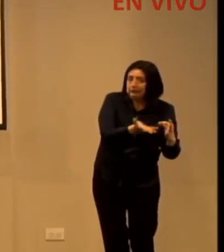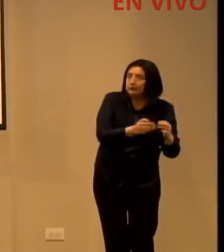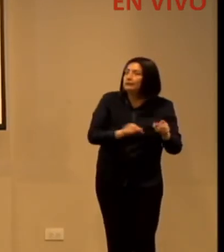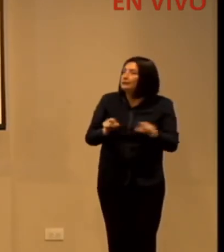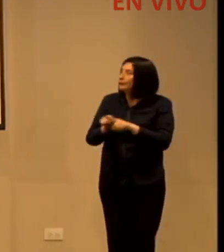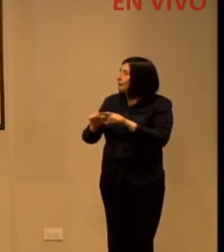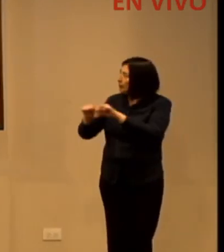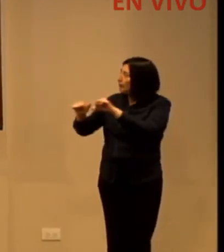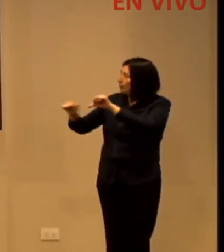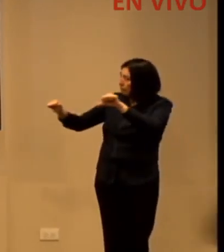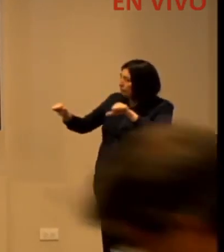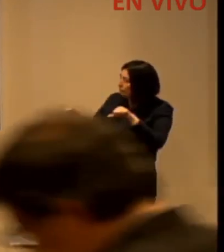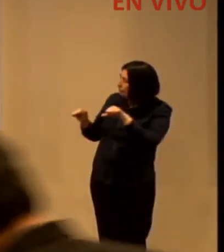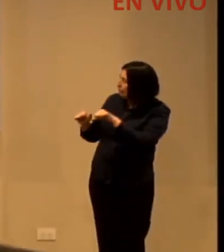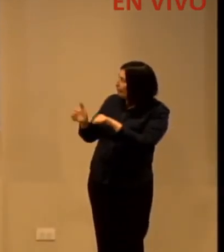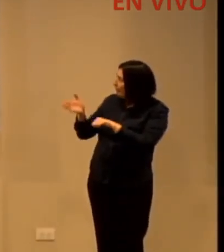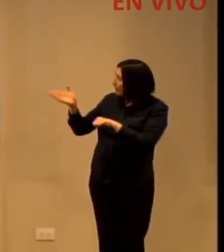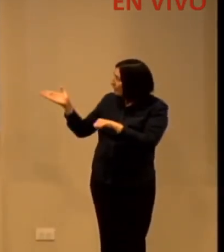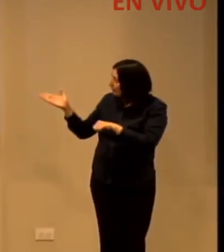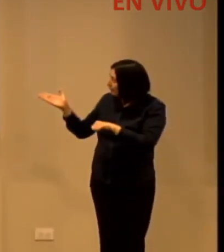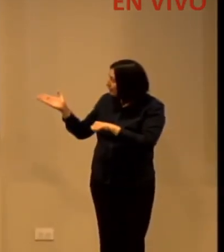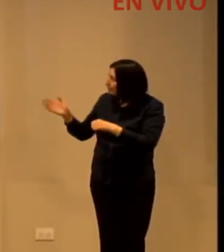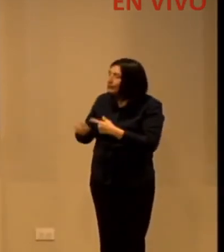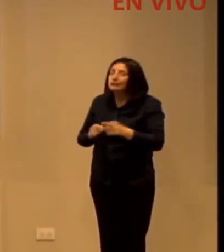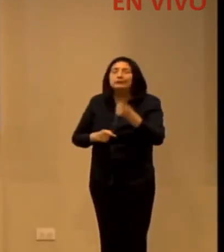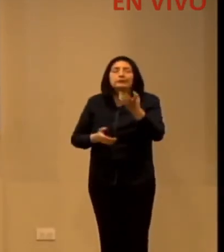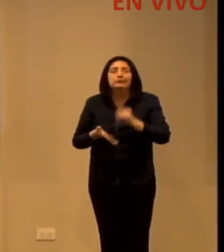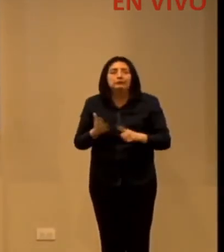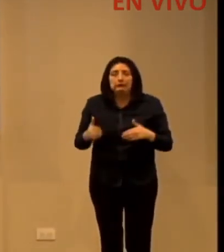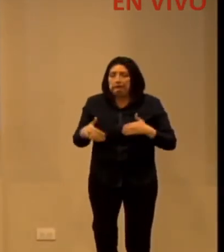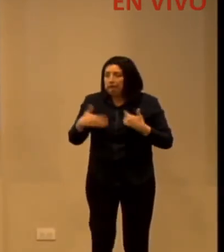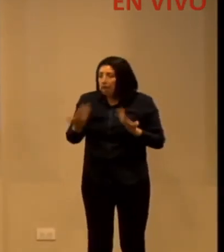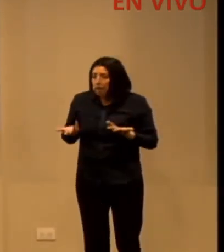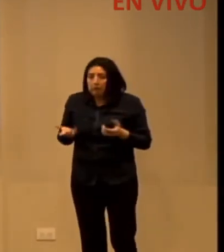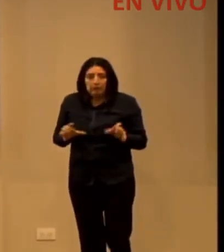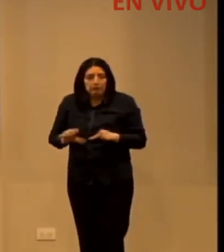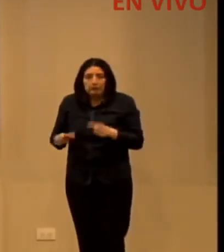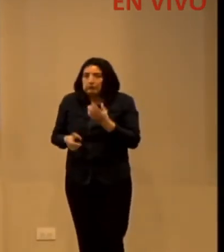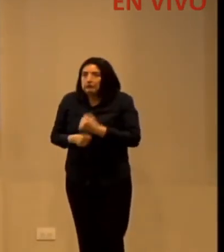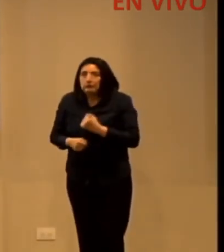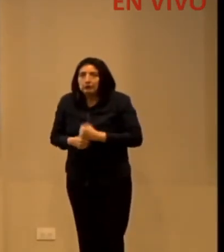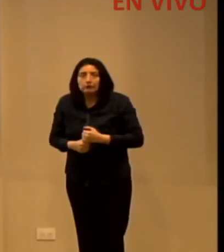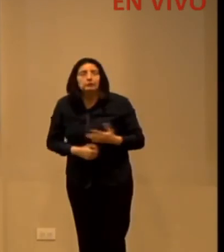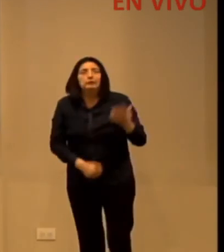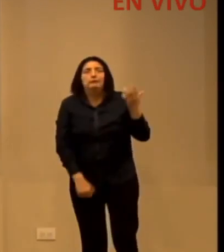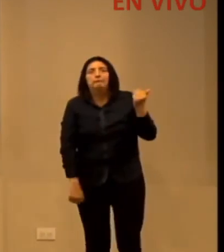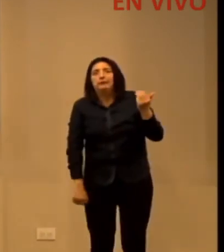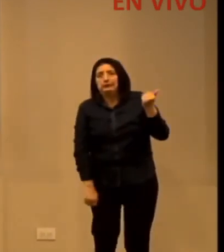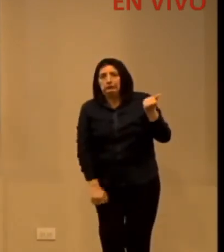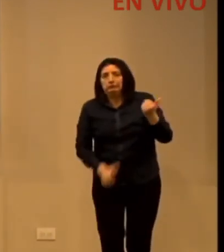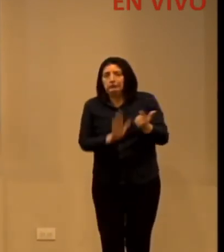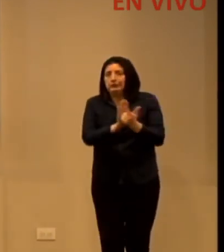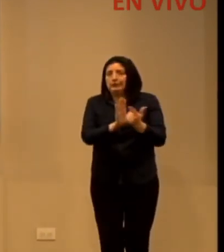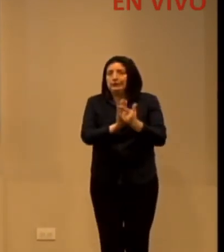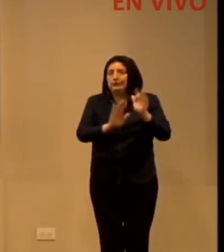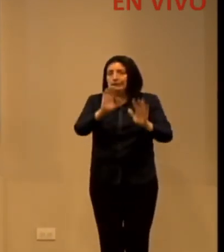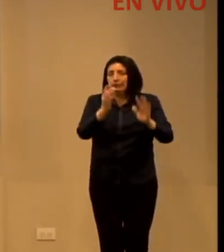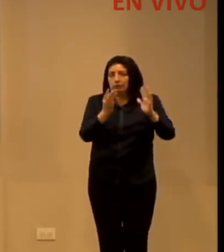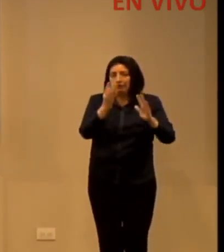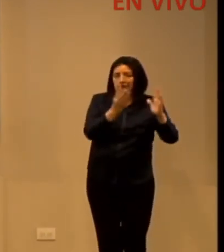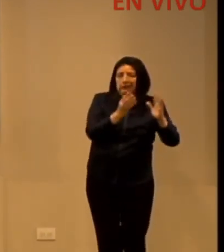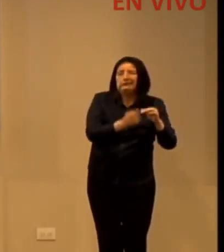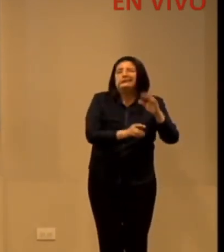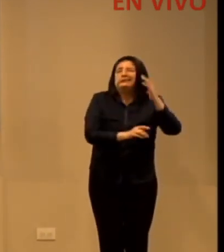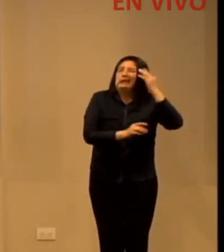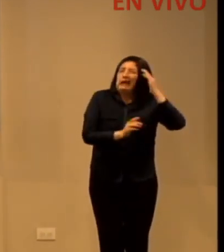un área que trabajamos la incapacidad para obtener pensión de invalidez por la 19990. Sé que todavía hay